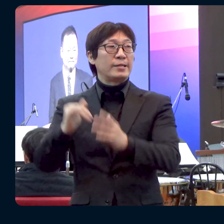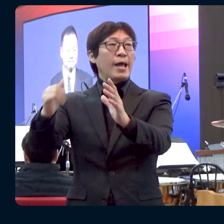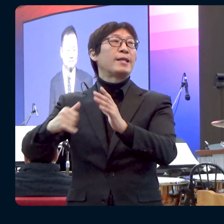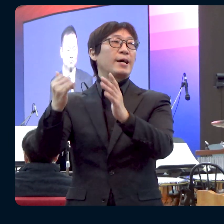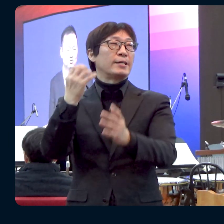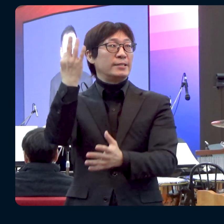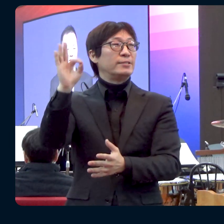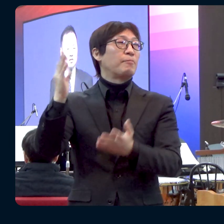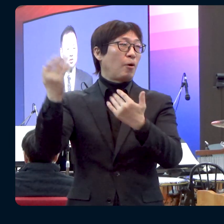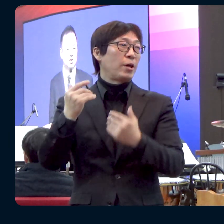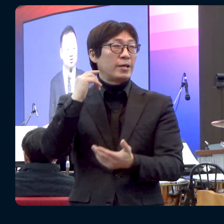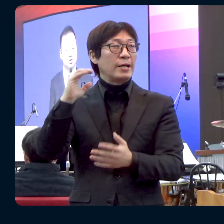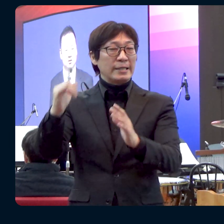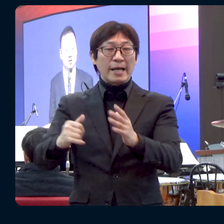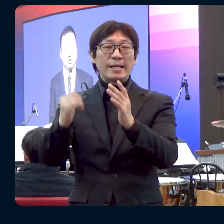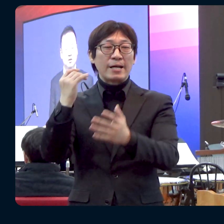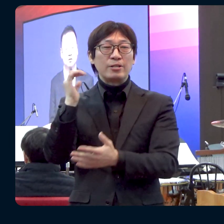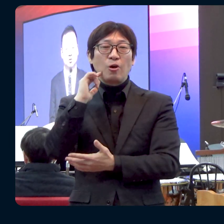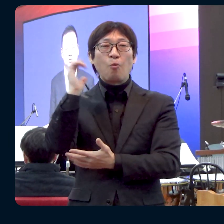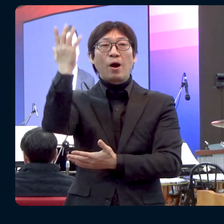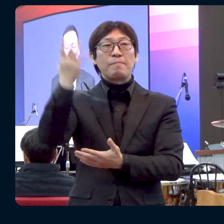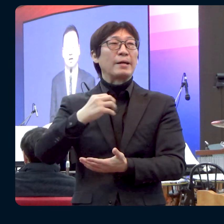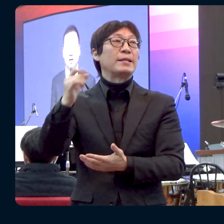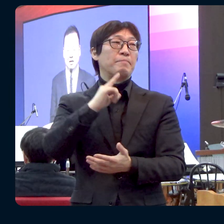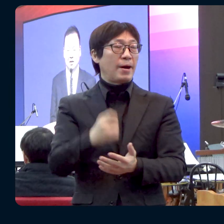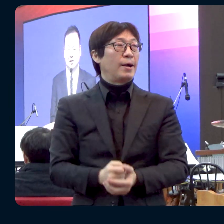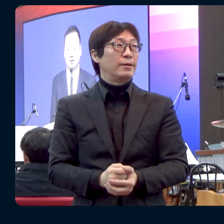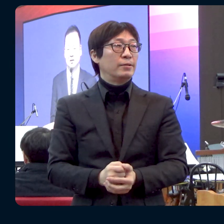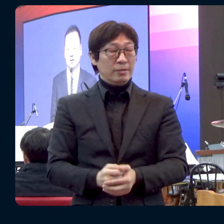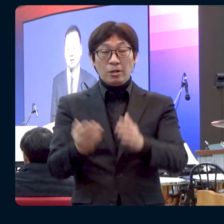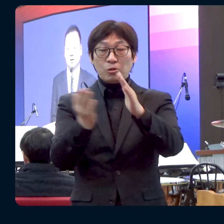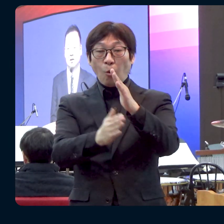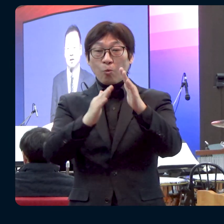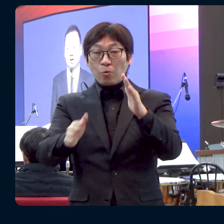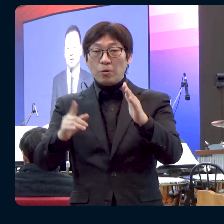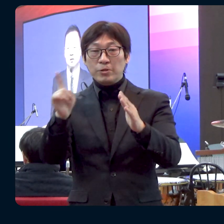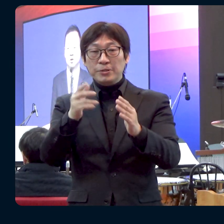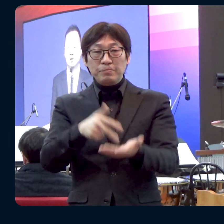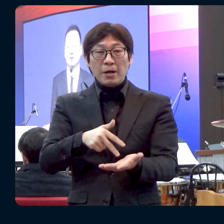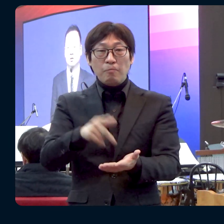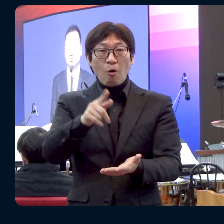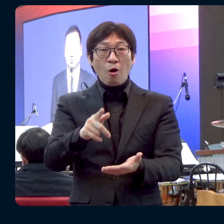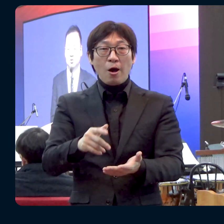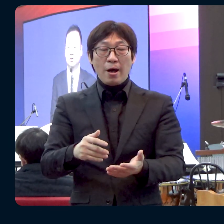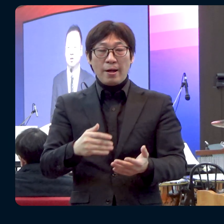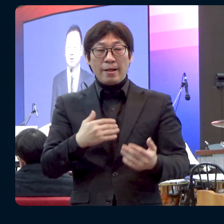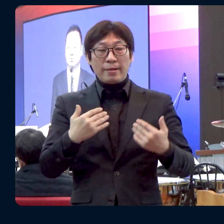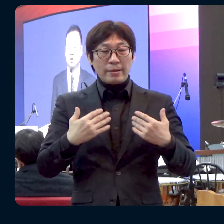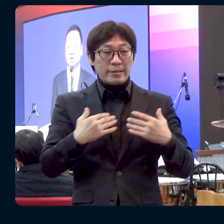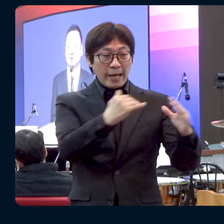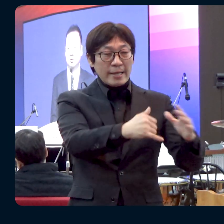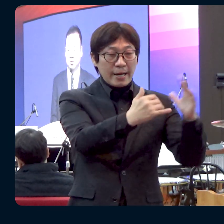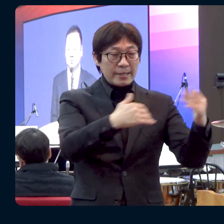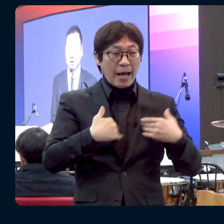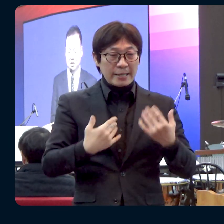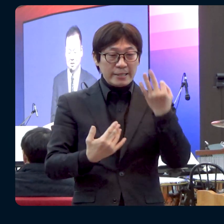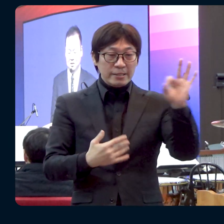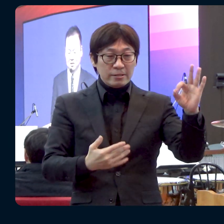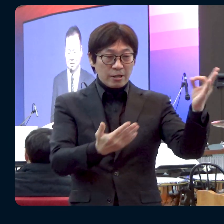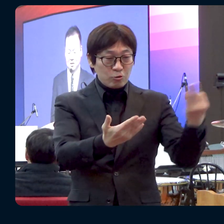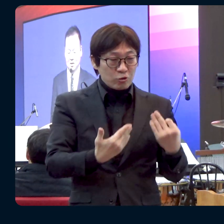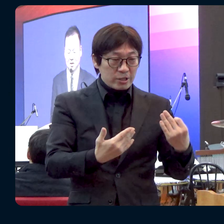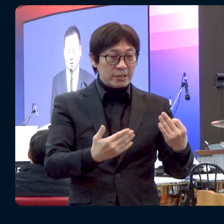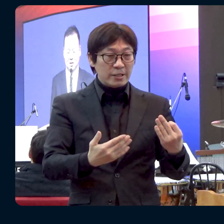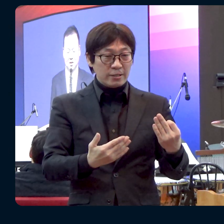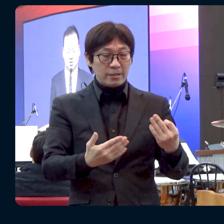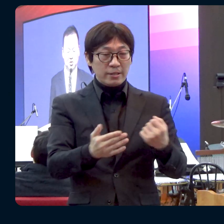성도는 누가 인정해 주기 때문에 성도가 아니라 하나님이 부르셨기 때문에